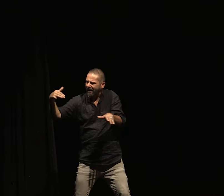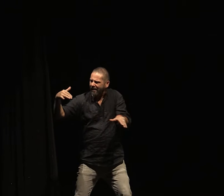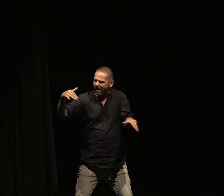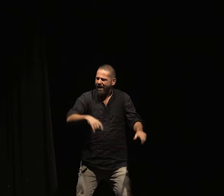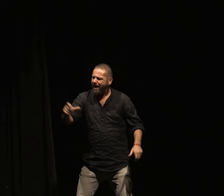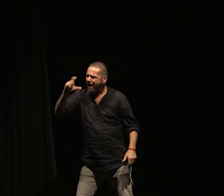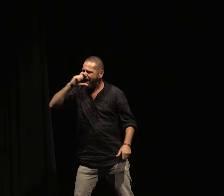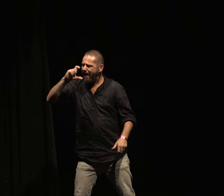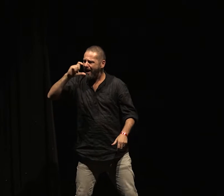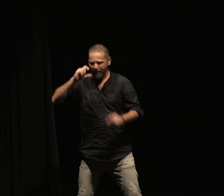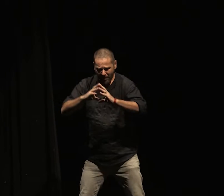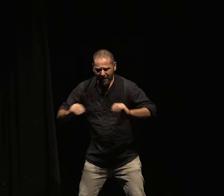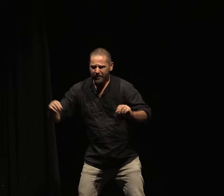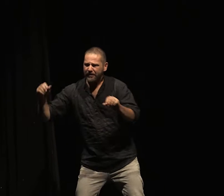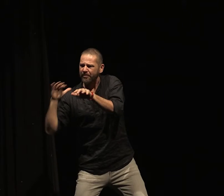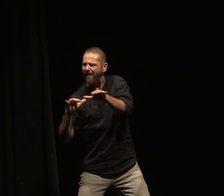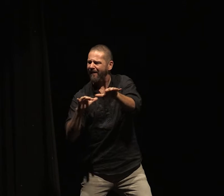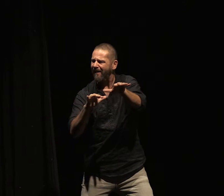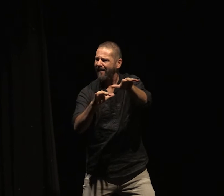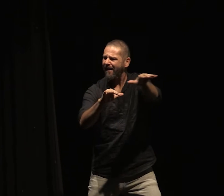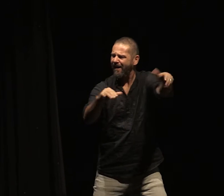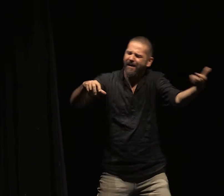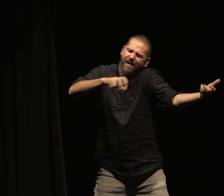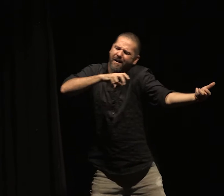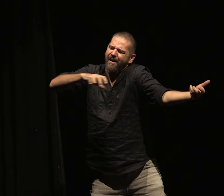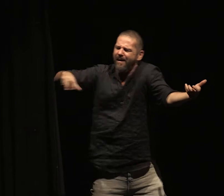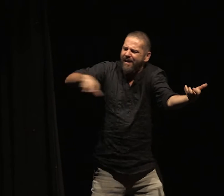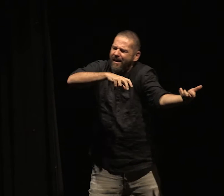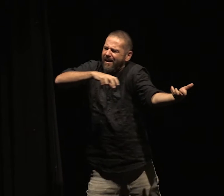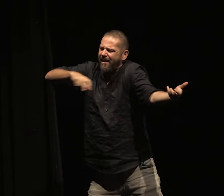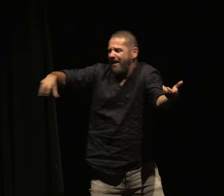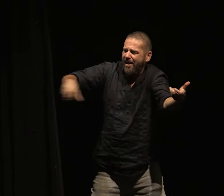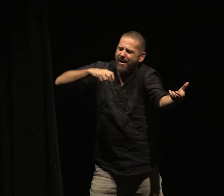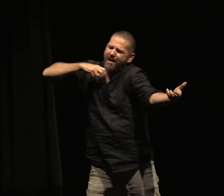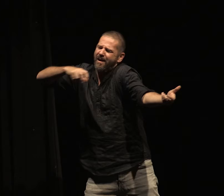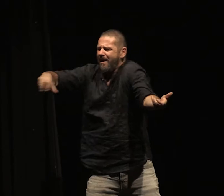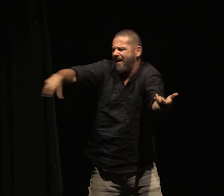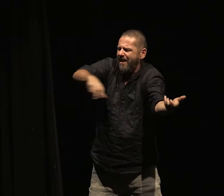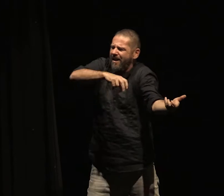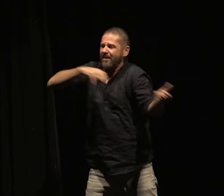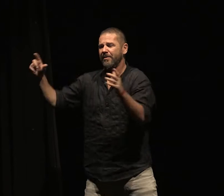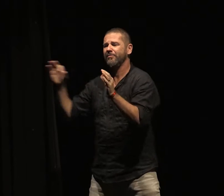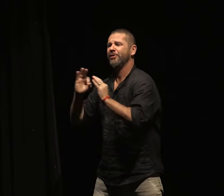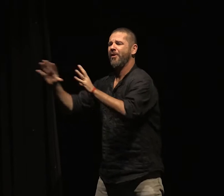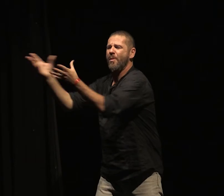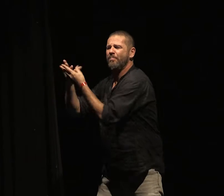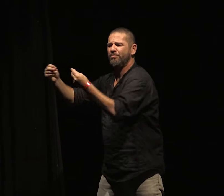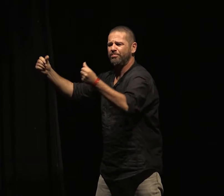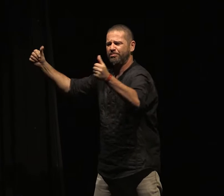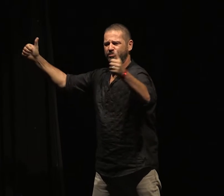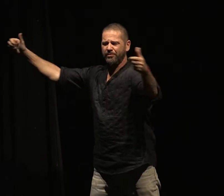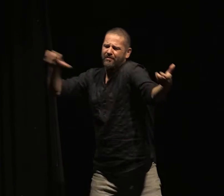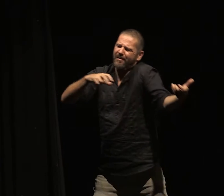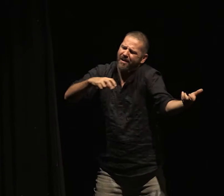sortent de l'Andalousie. Les violons pleurent un temps perdu qui ne reviendra pas. Les violons pleurent une partie perdue qui